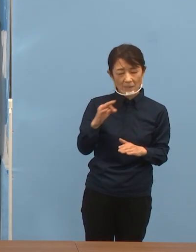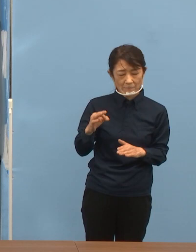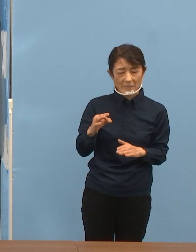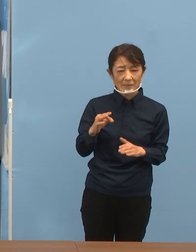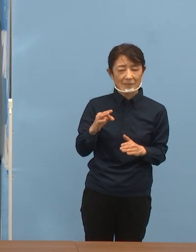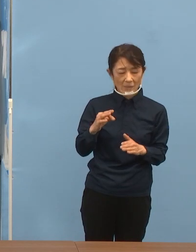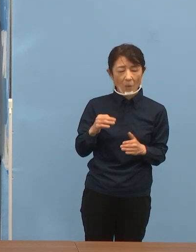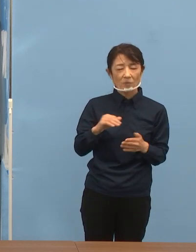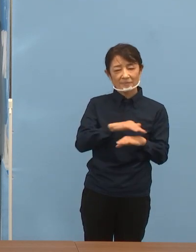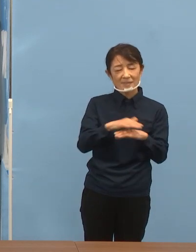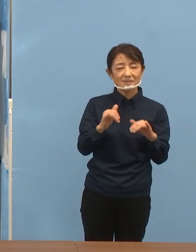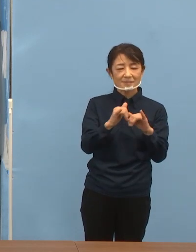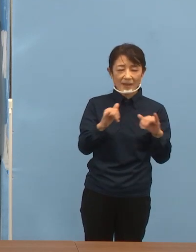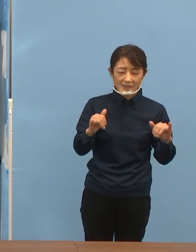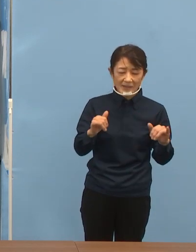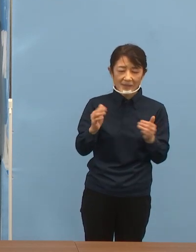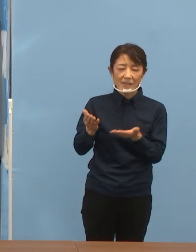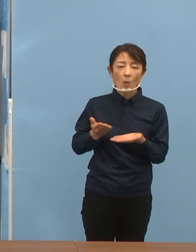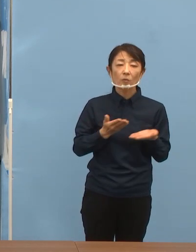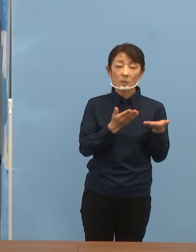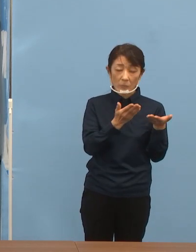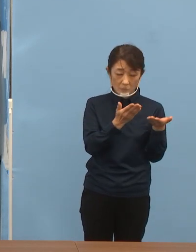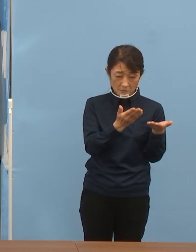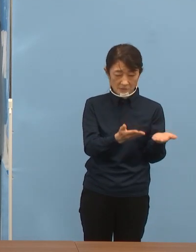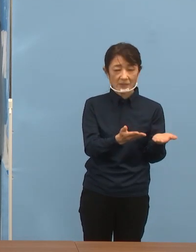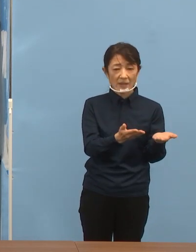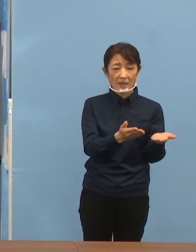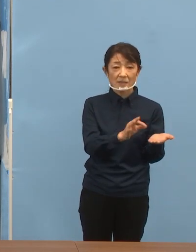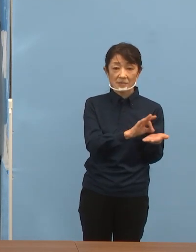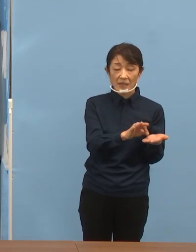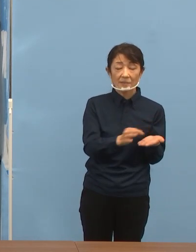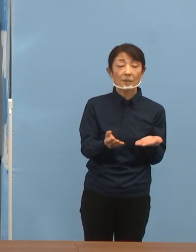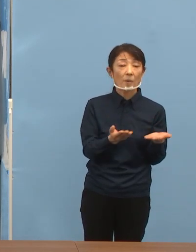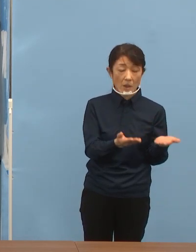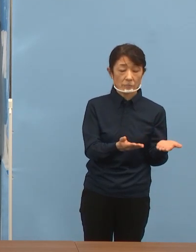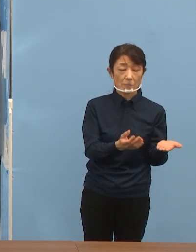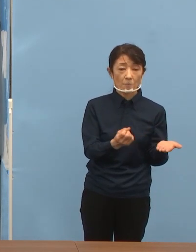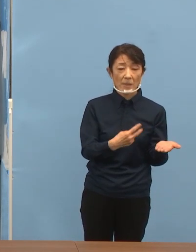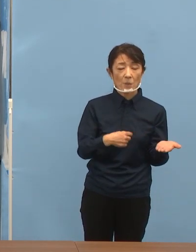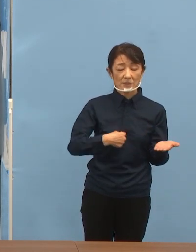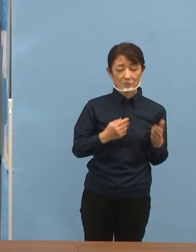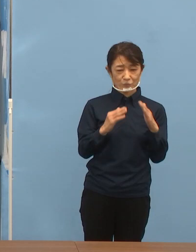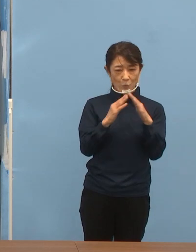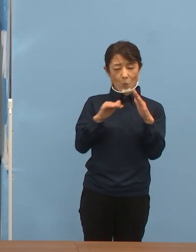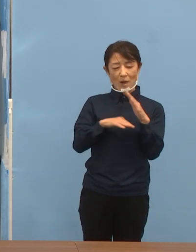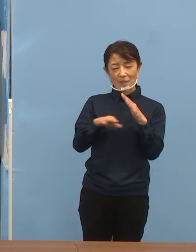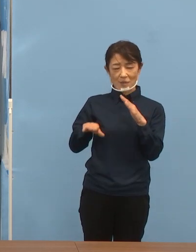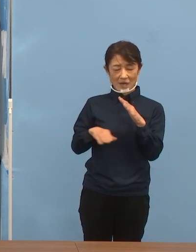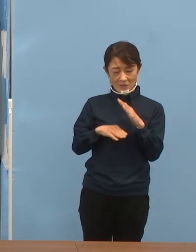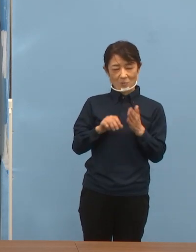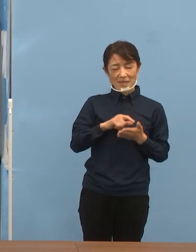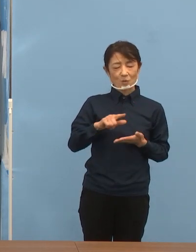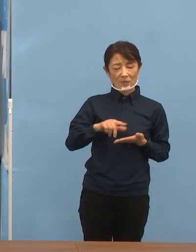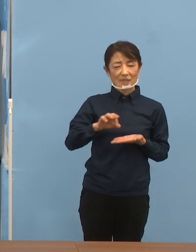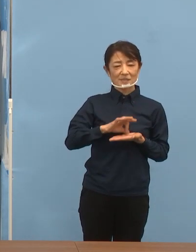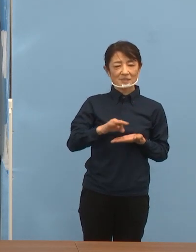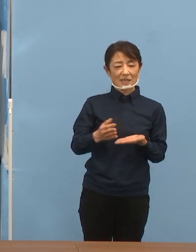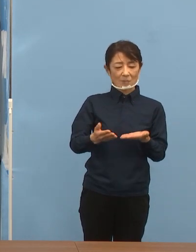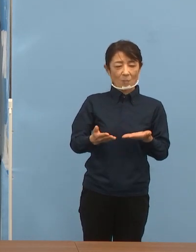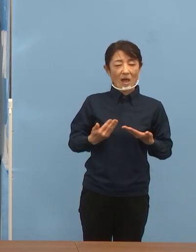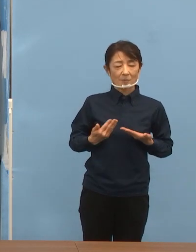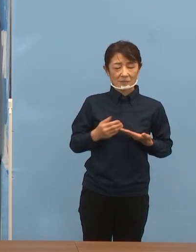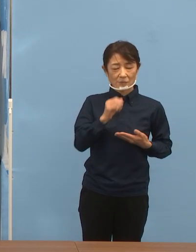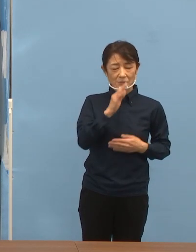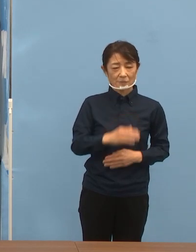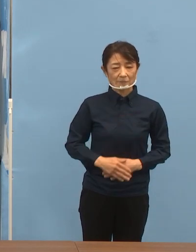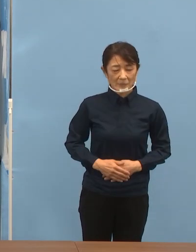を大切な方々へ贈り物として、またはご家庭におきましても積極的にご利用いただきますようよろしく